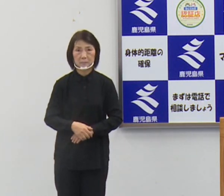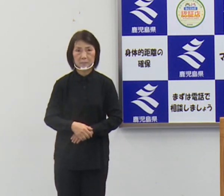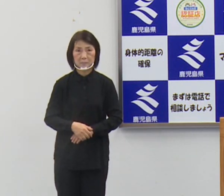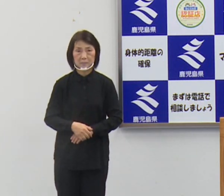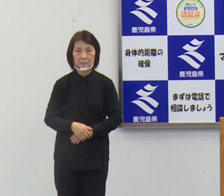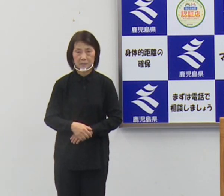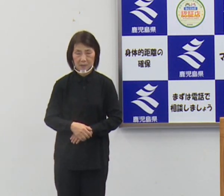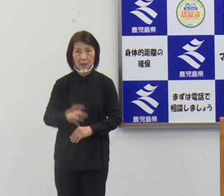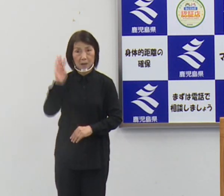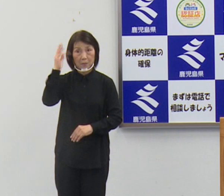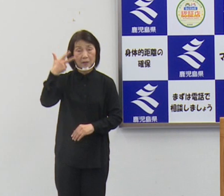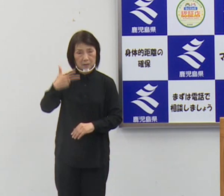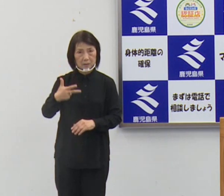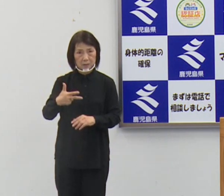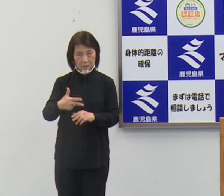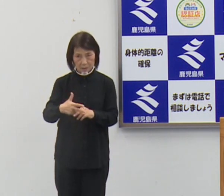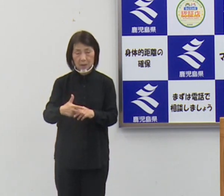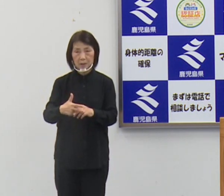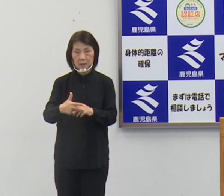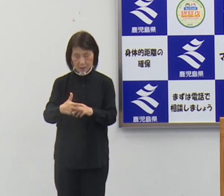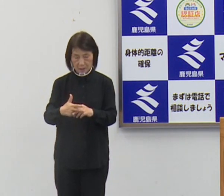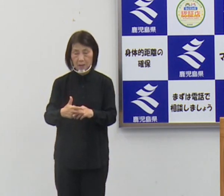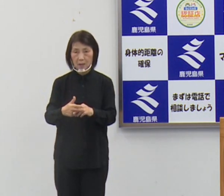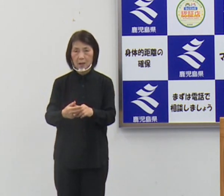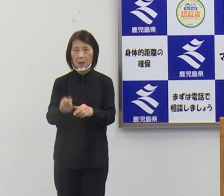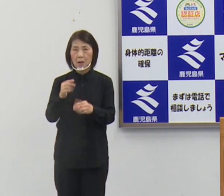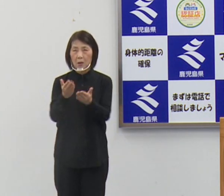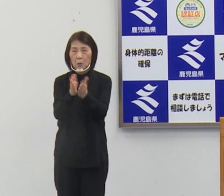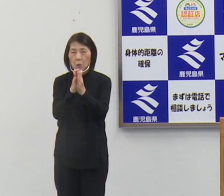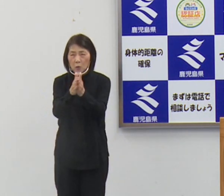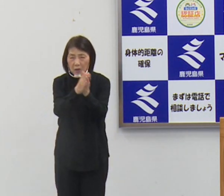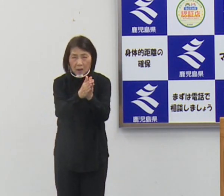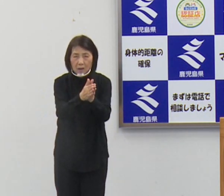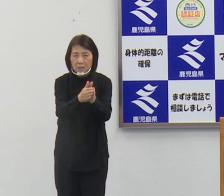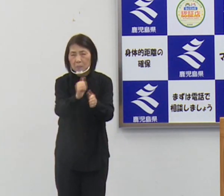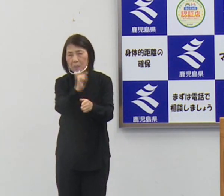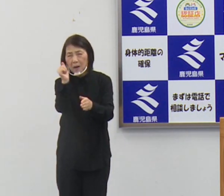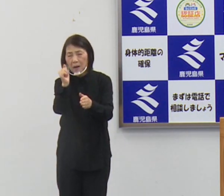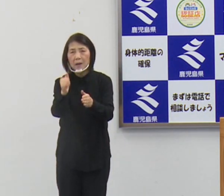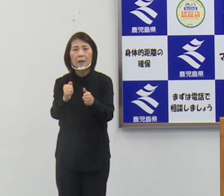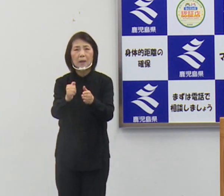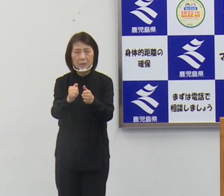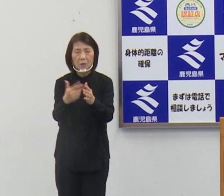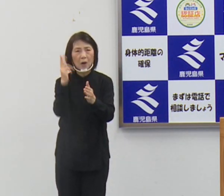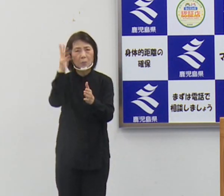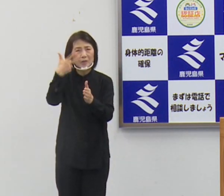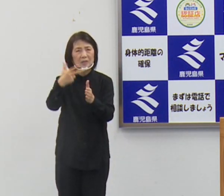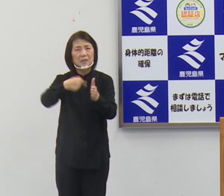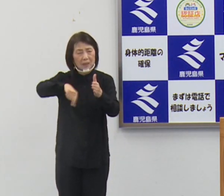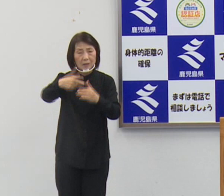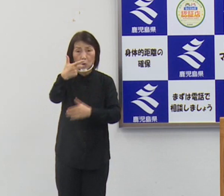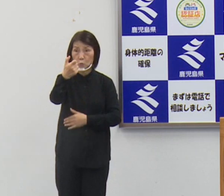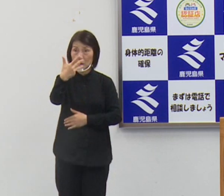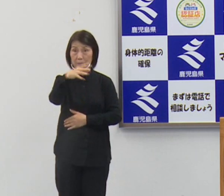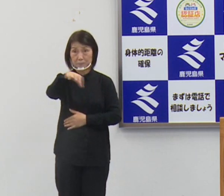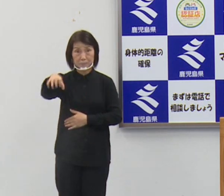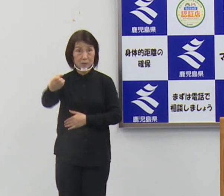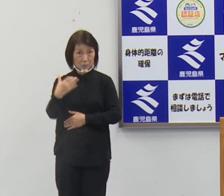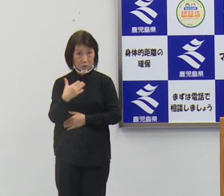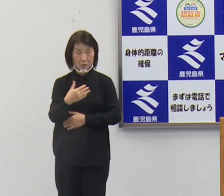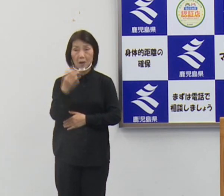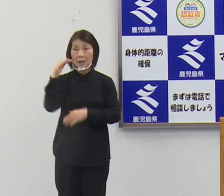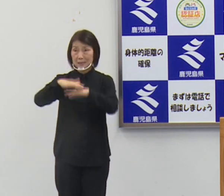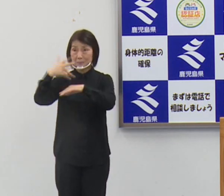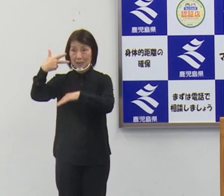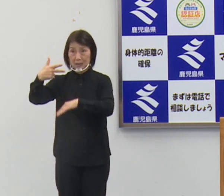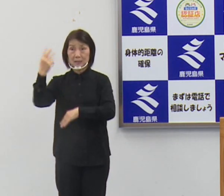応じていない、店舗数、知事65箇所、鹿児島市で65箇所、霧島市で3箇所とおっ